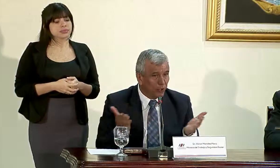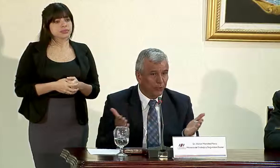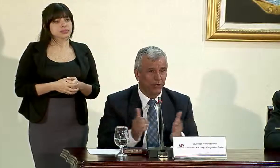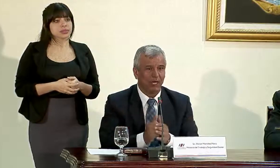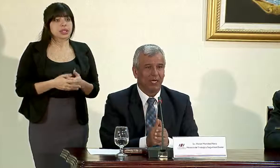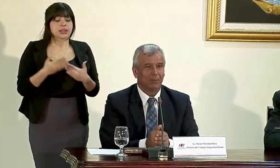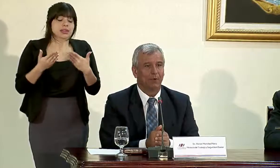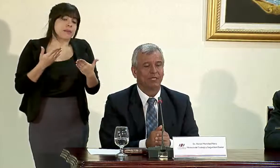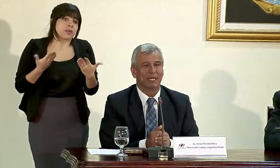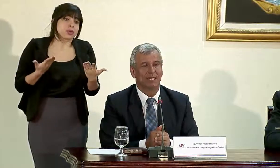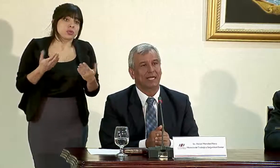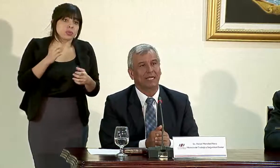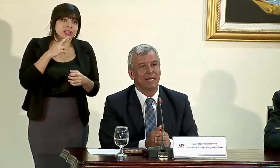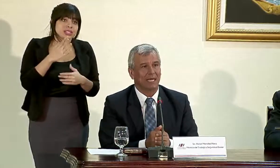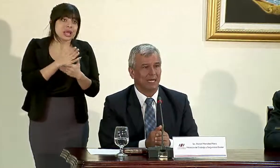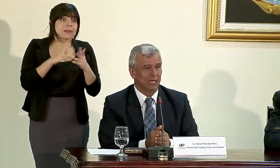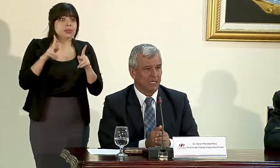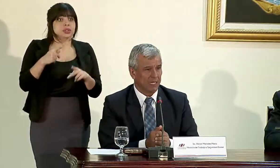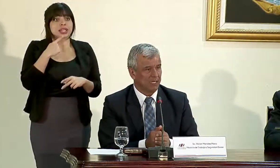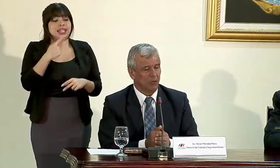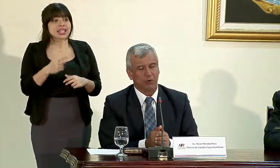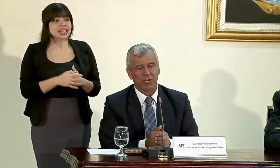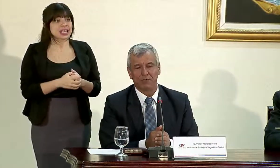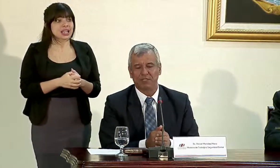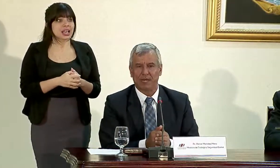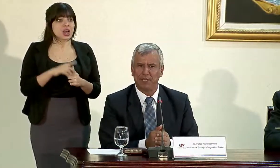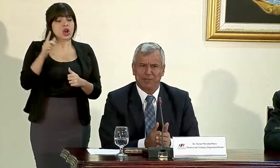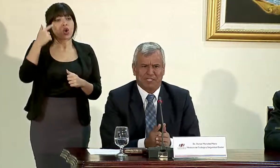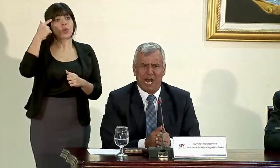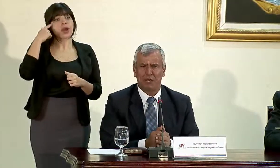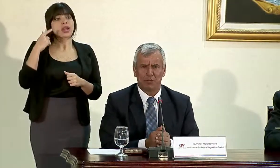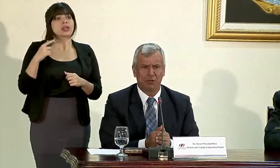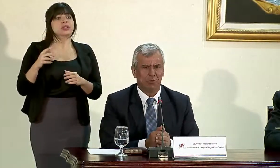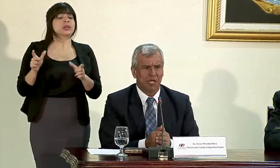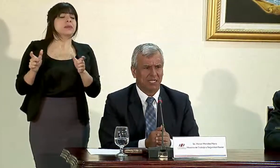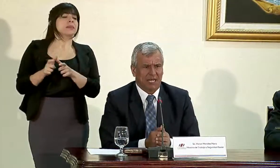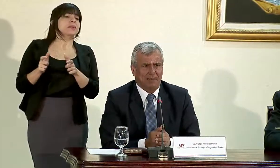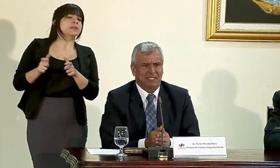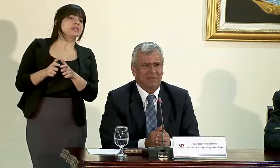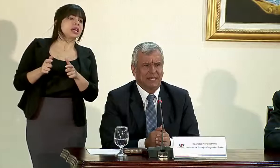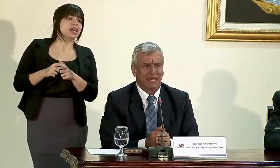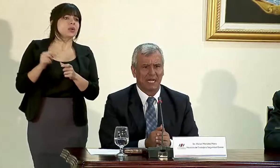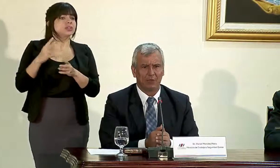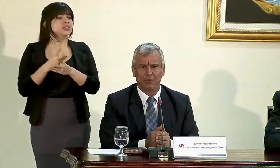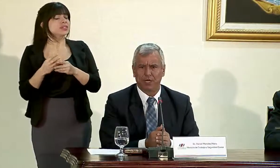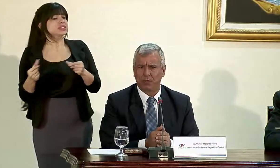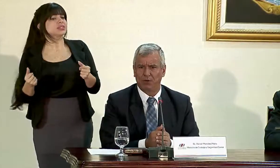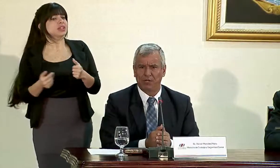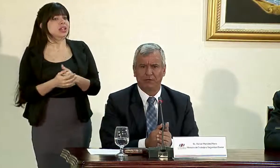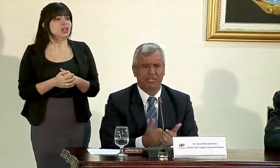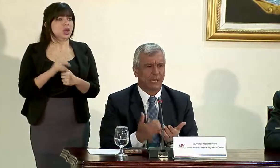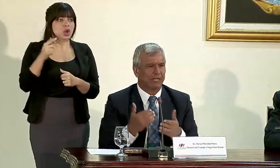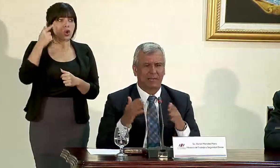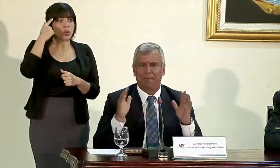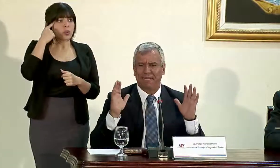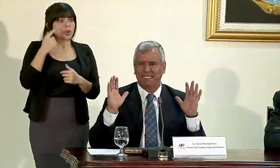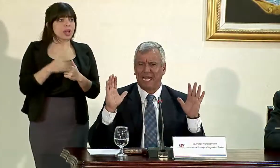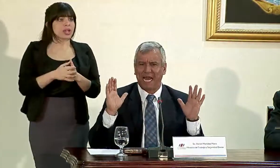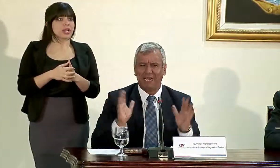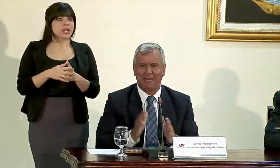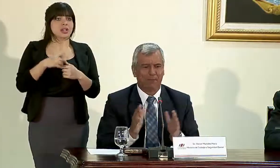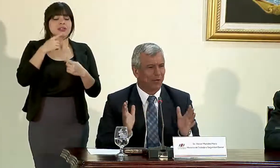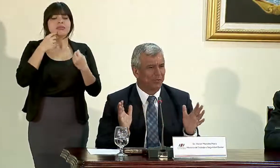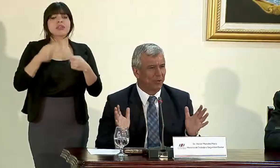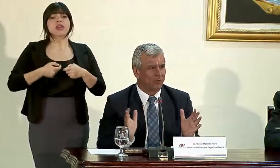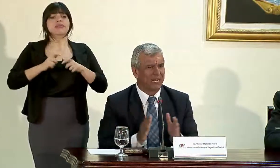de pronto puede ser que alguien diga que el gobierno está minimizando, está invisibilizando, en el gobierno tiraron las campanas